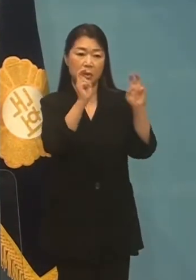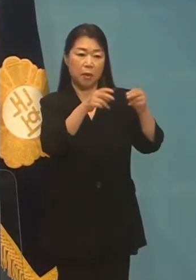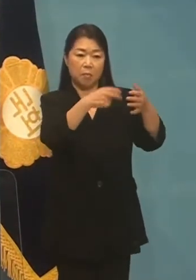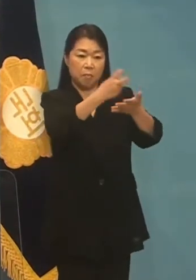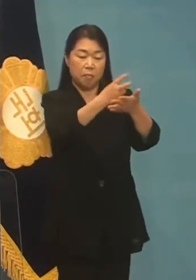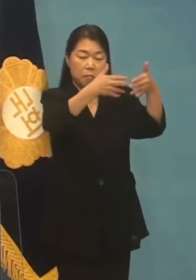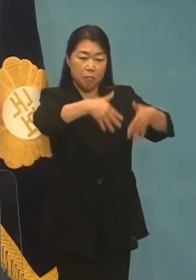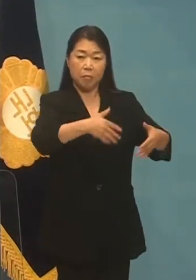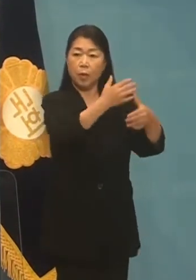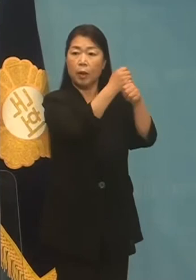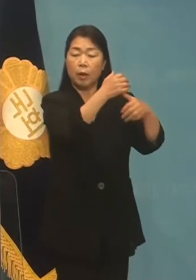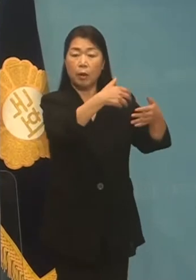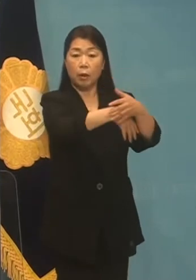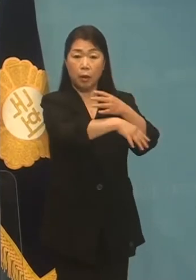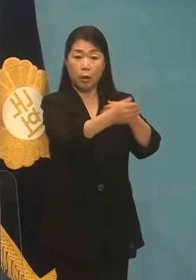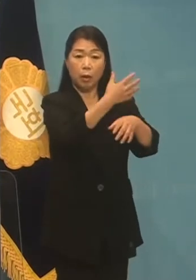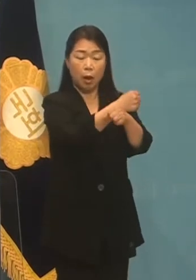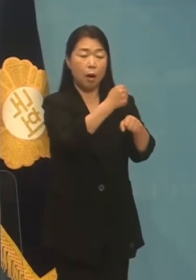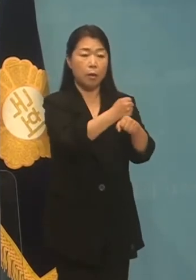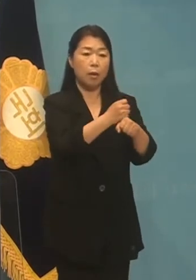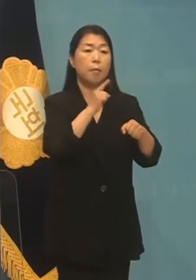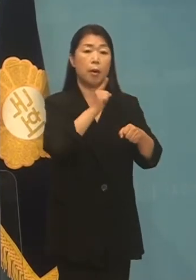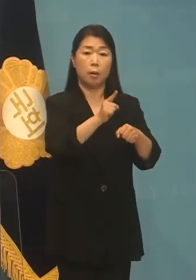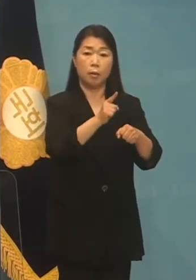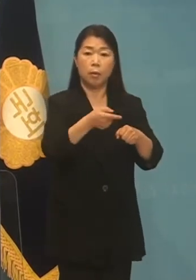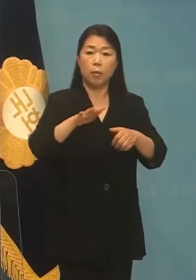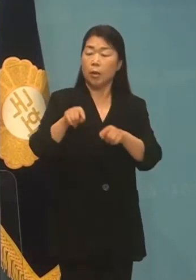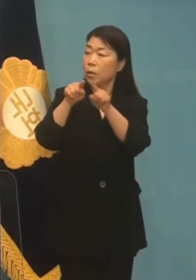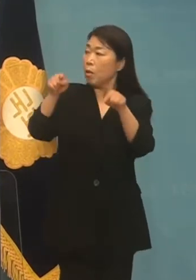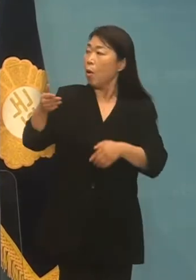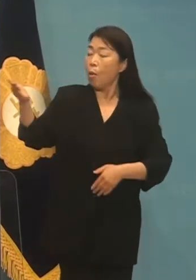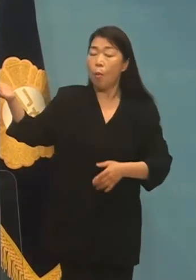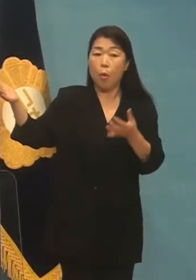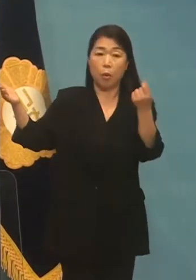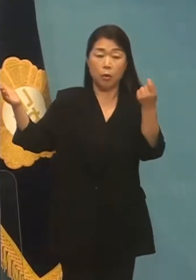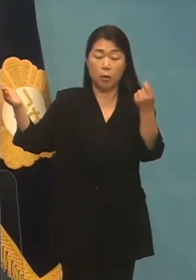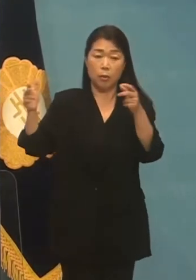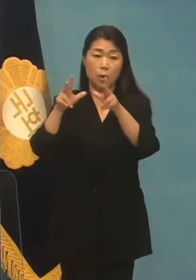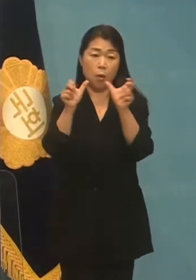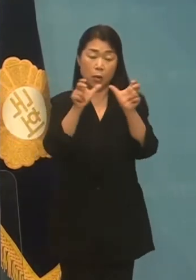선정했다는 것입니다. 여기 보시는 바와 같이